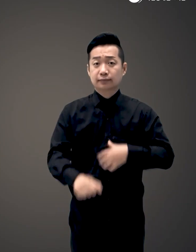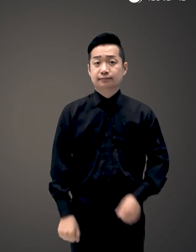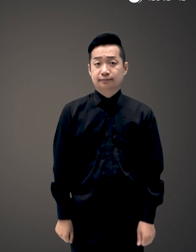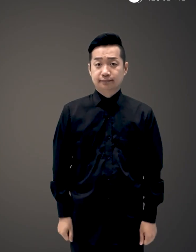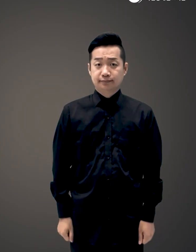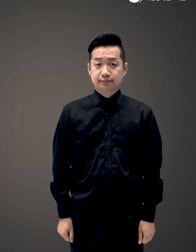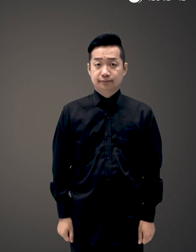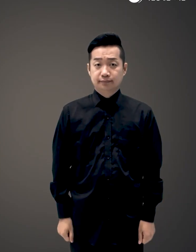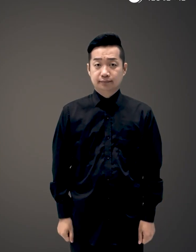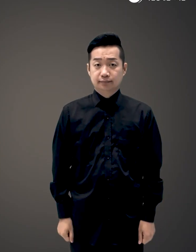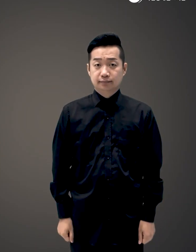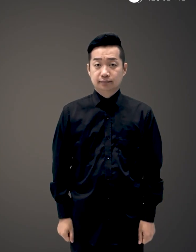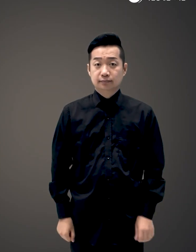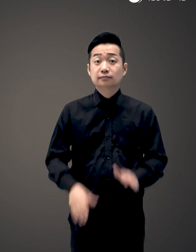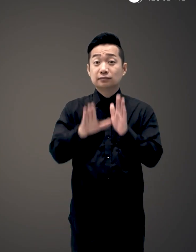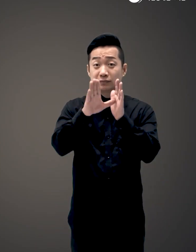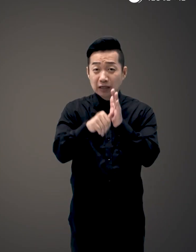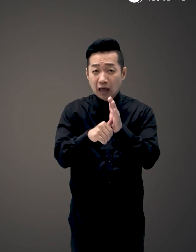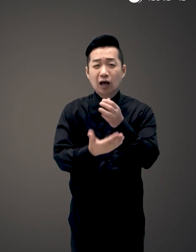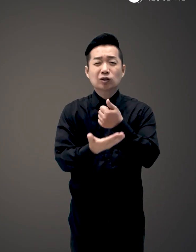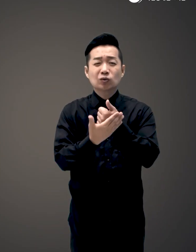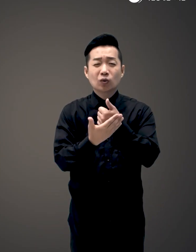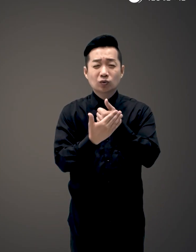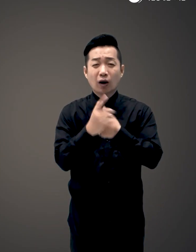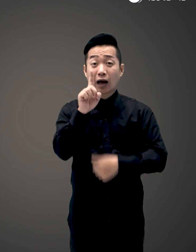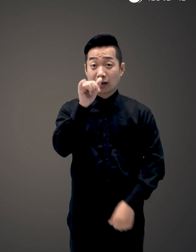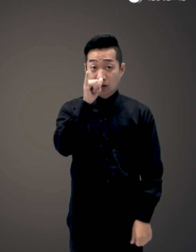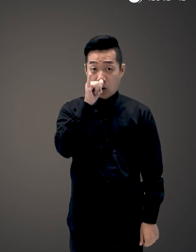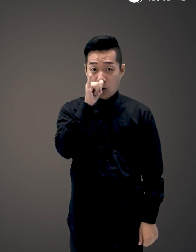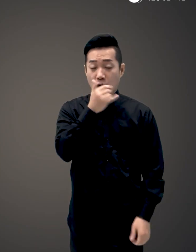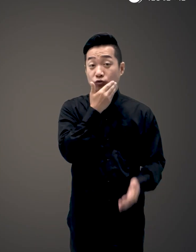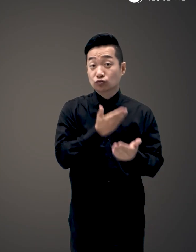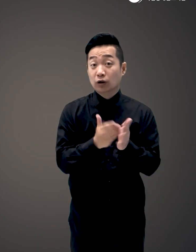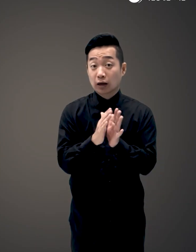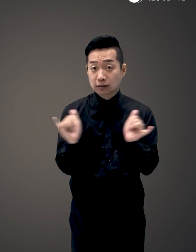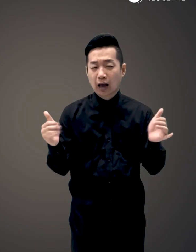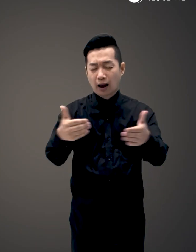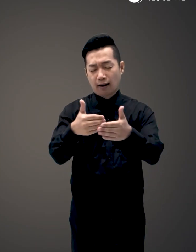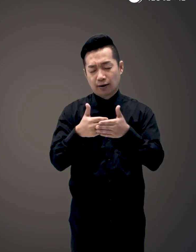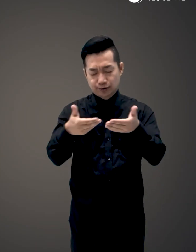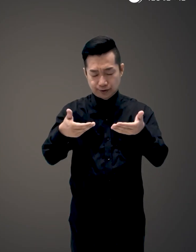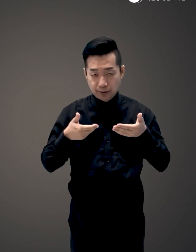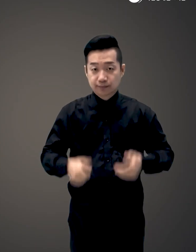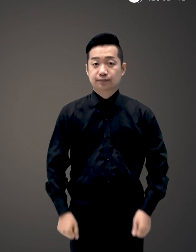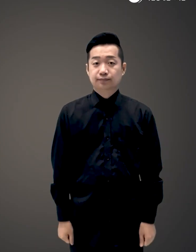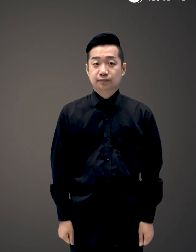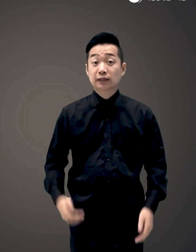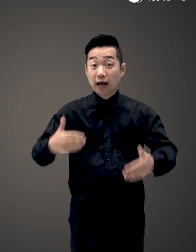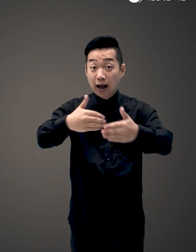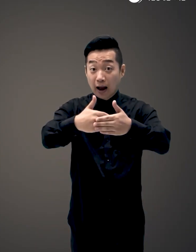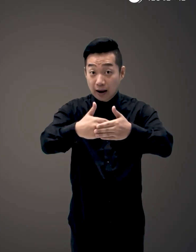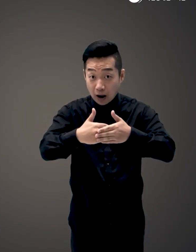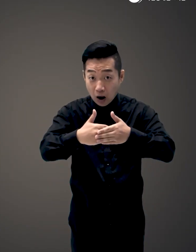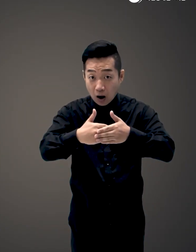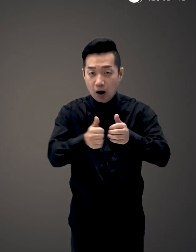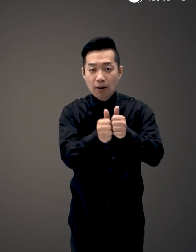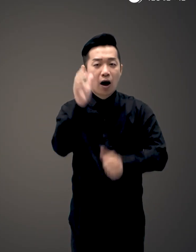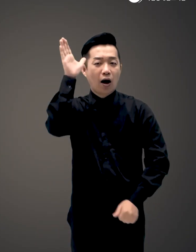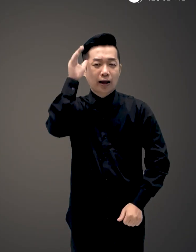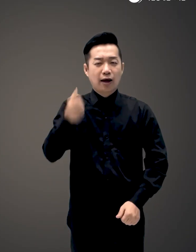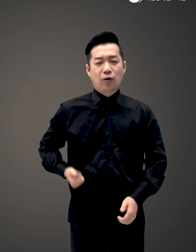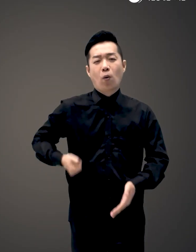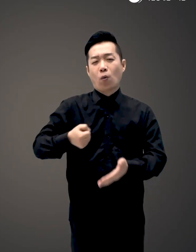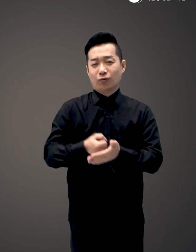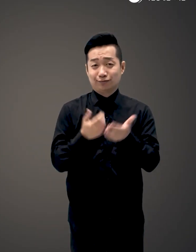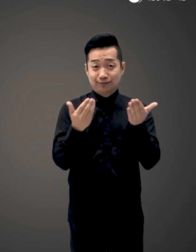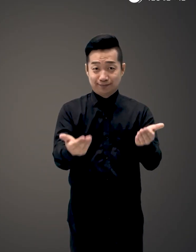것입니다. 그럴 때 유일한 구원이 되는 것이 소중한 사람에게 안기는 것입니다. 안는 행위는 반려견에게